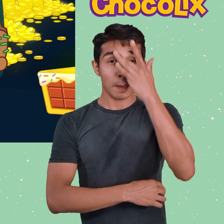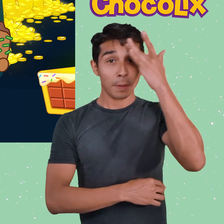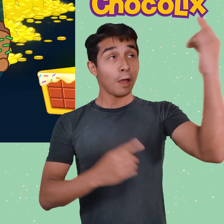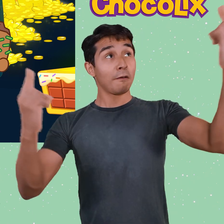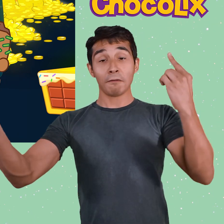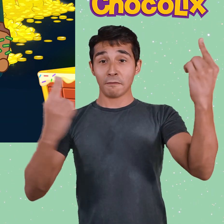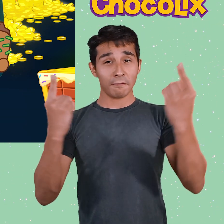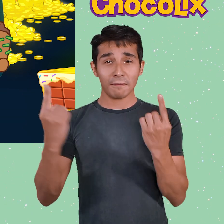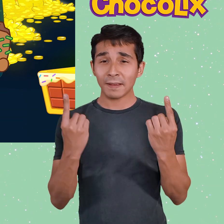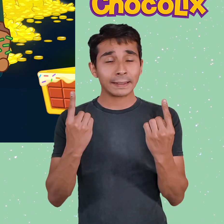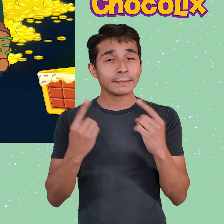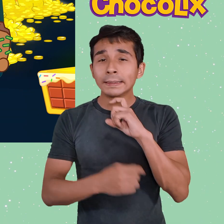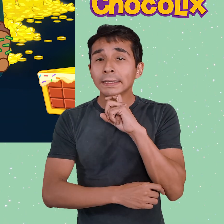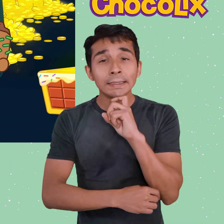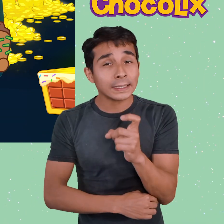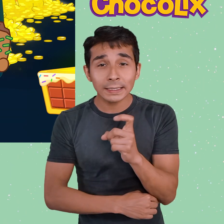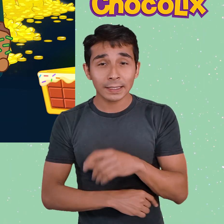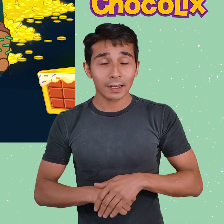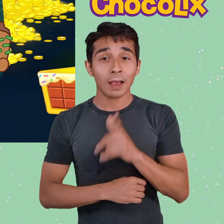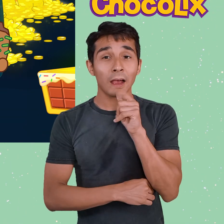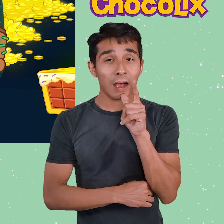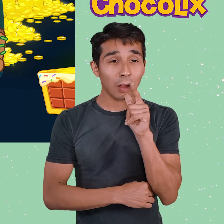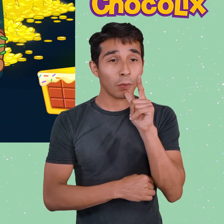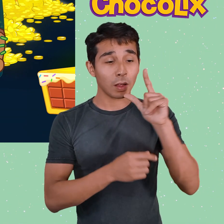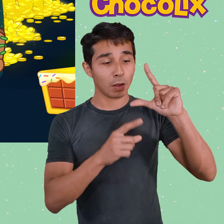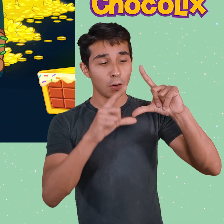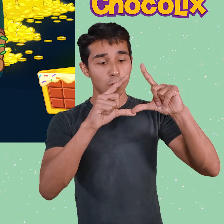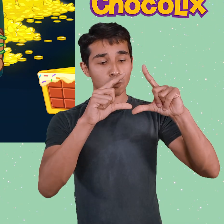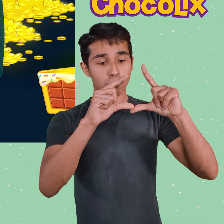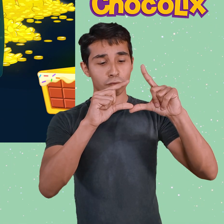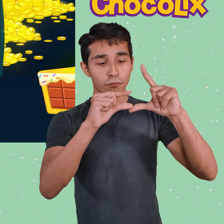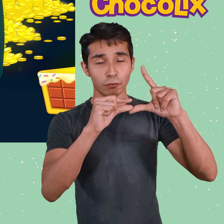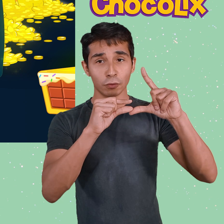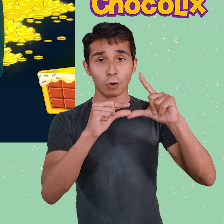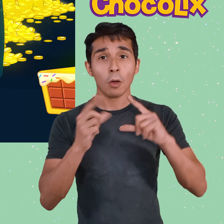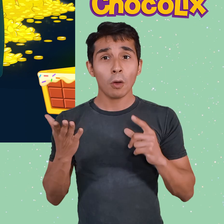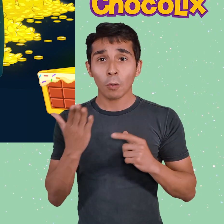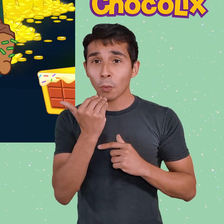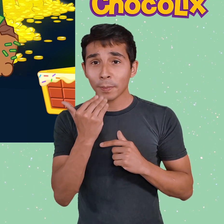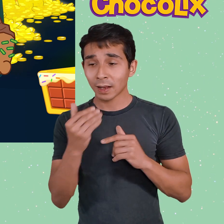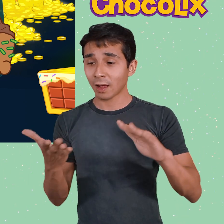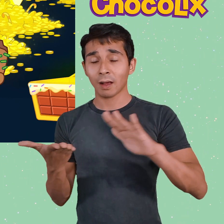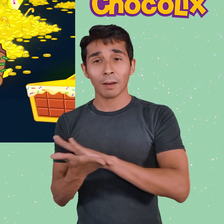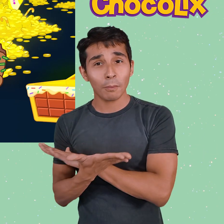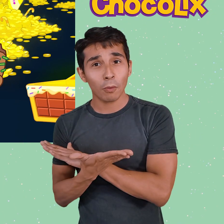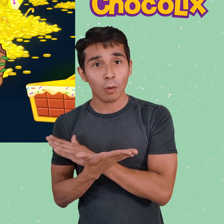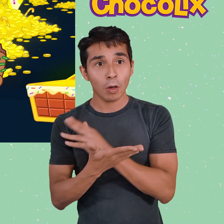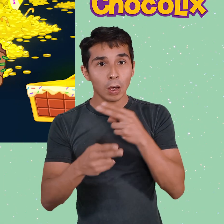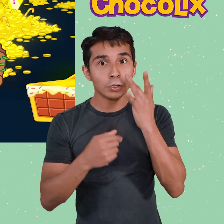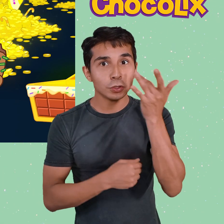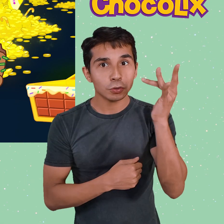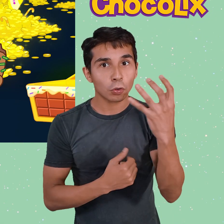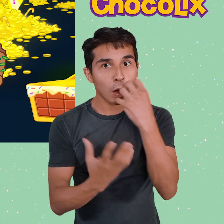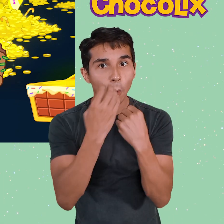trilha. O pior é que a água e a comida já acabaram. Daqui a pouco vamos ter que comer o tesouro. Não, isso não.